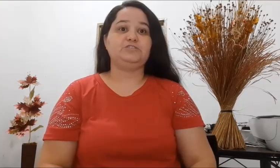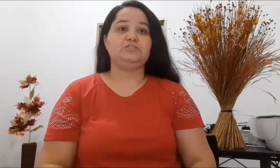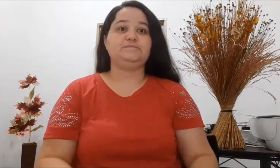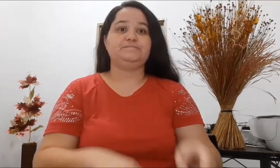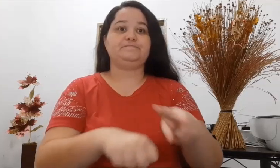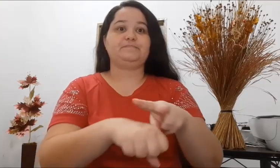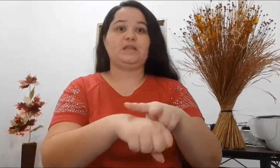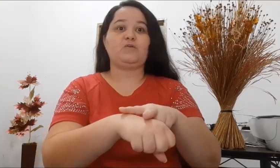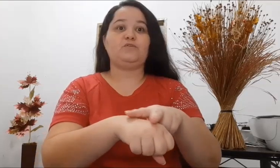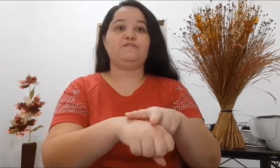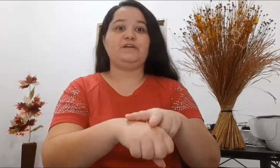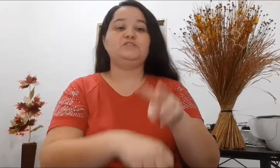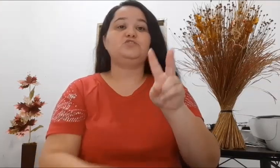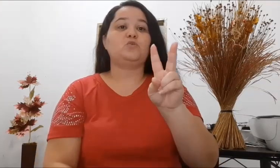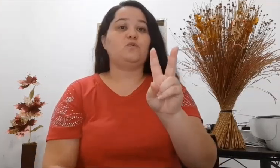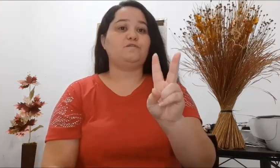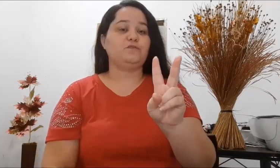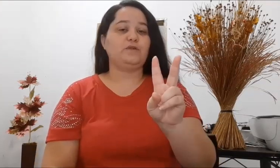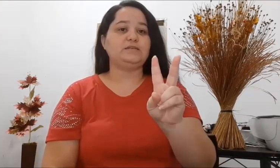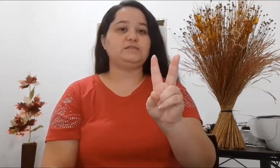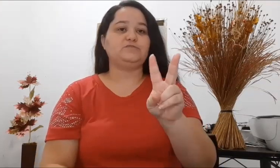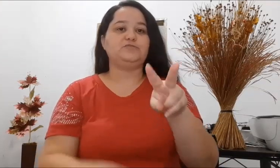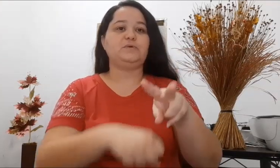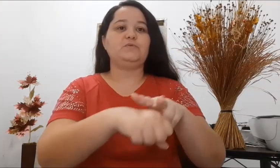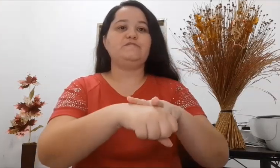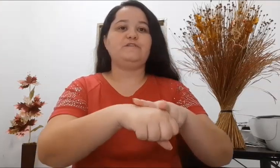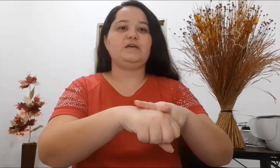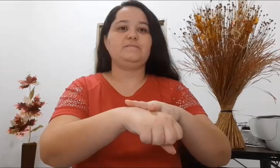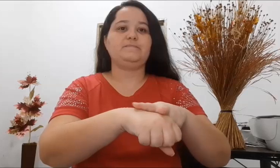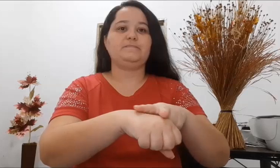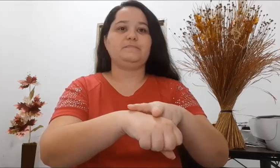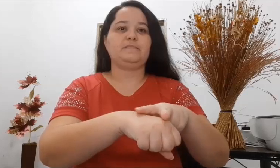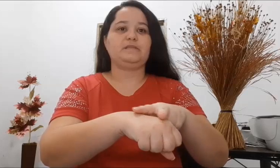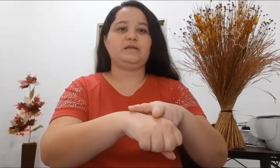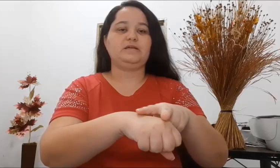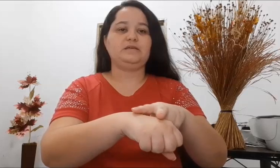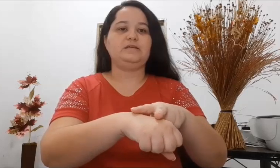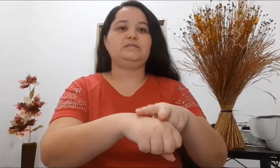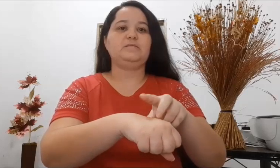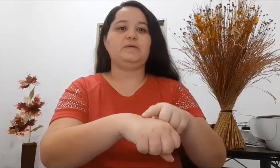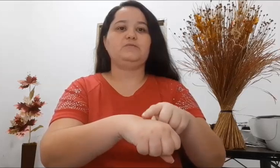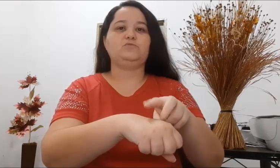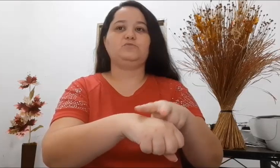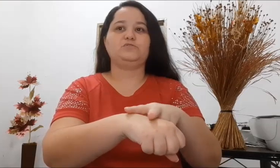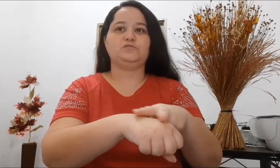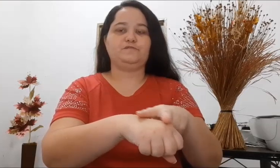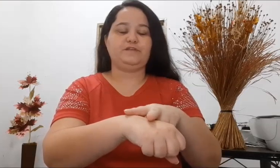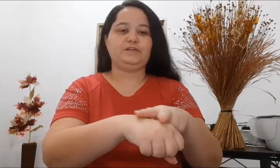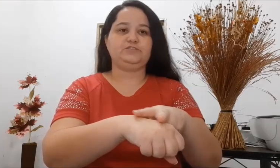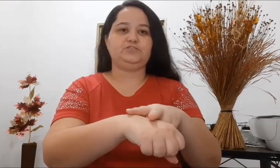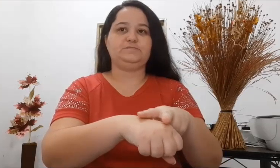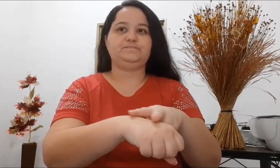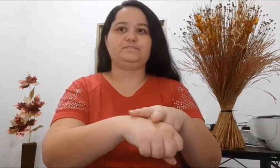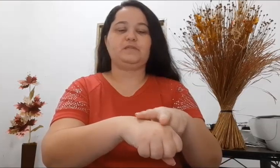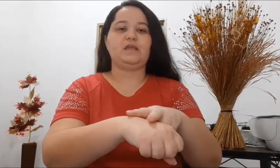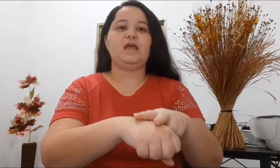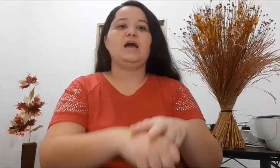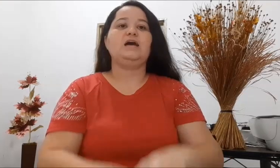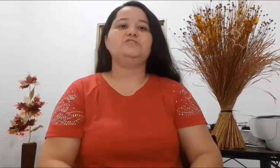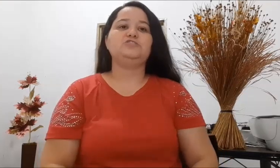Verde. A cor verde, configuração de mão em V. Aqui, também no dorso. Verde. A gente